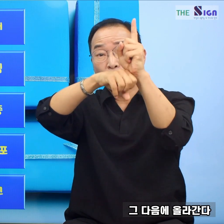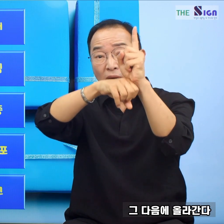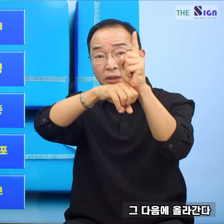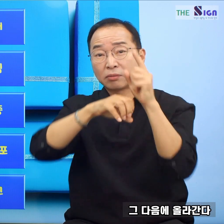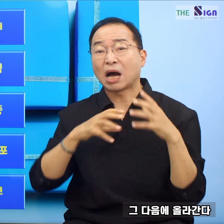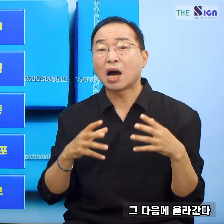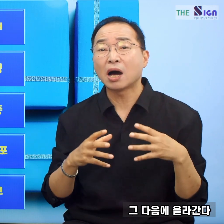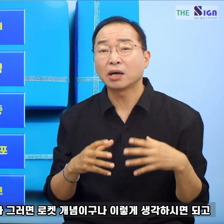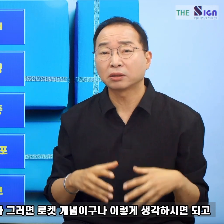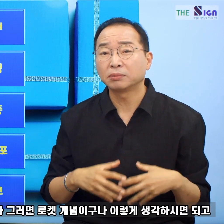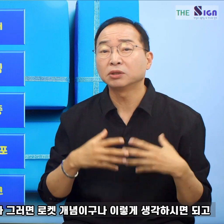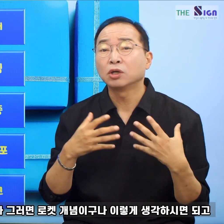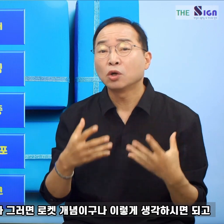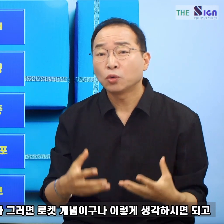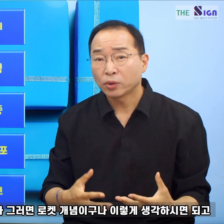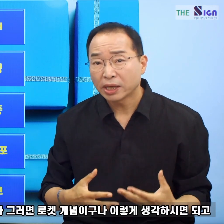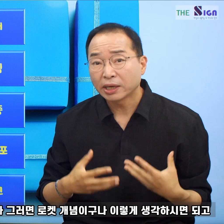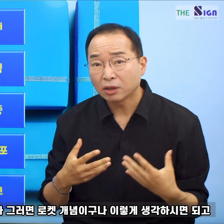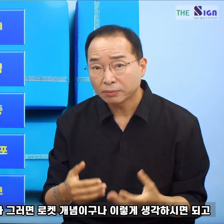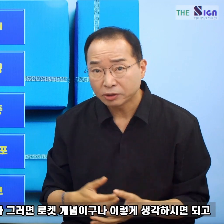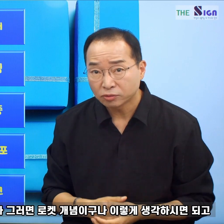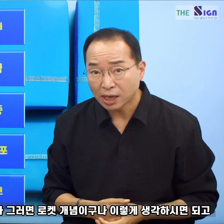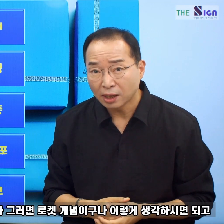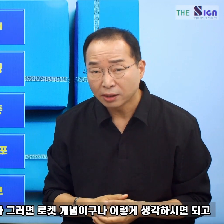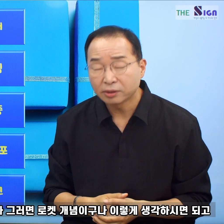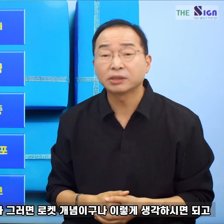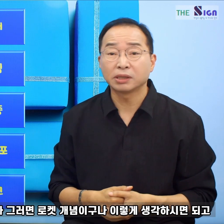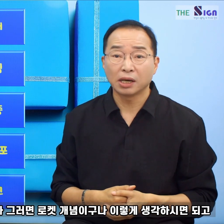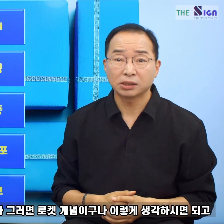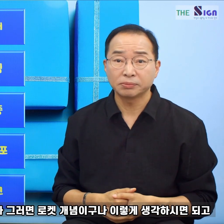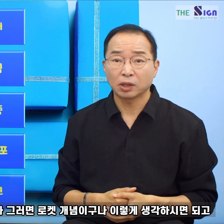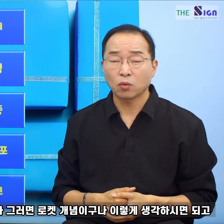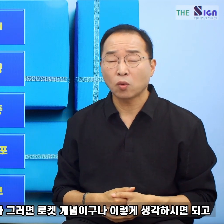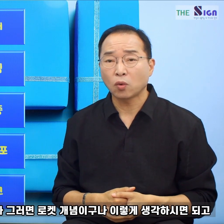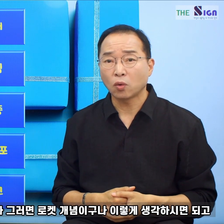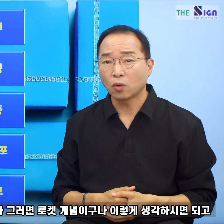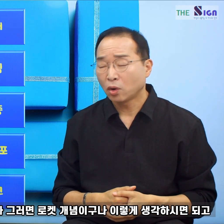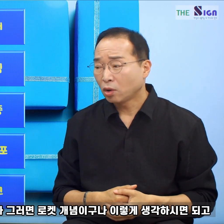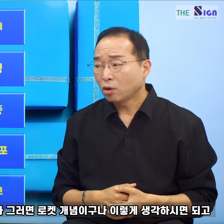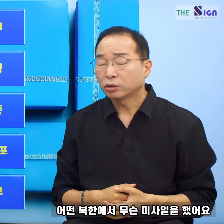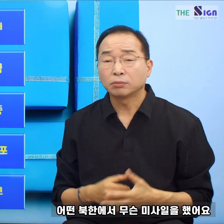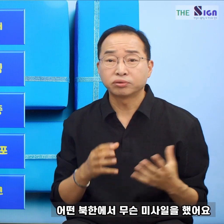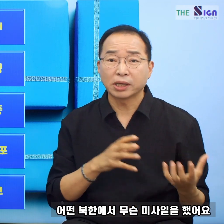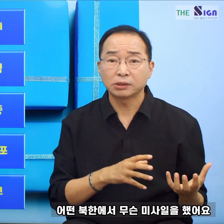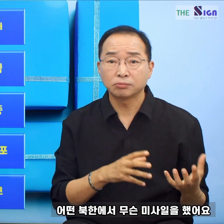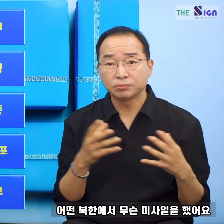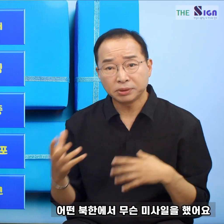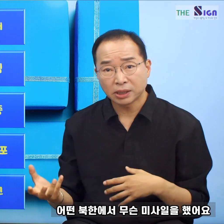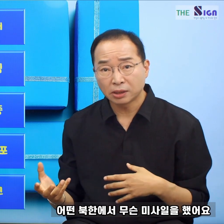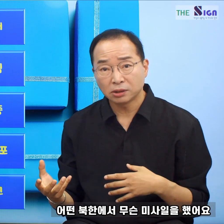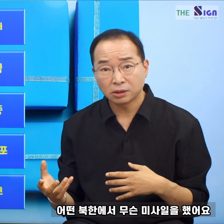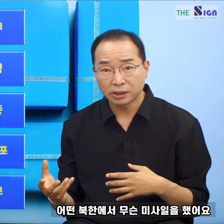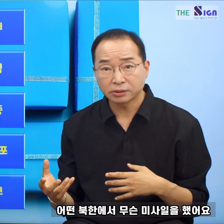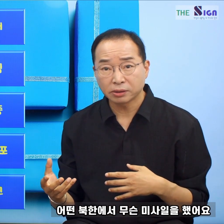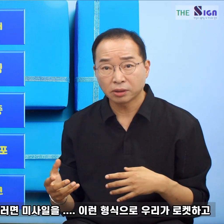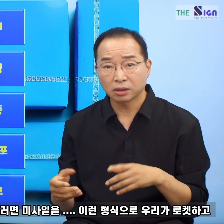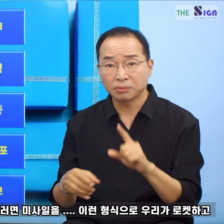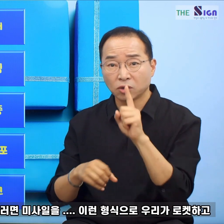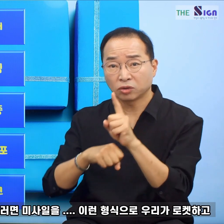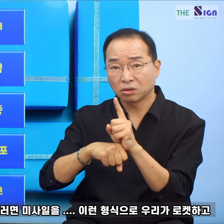올라간다. 아 그러면 로켓 개념이구나 이렇게 생각하시면 되고 어떤 북한에서 무슨 미사일을 했어요. 그러면 어떤